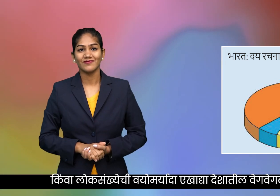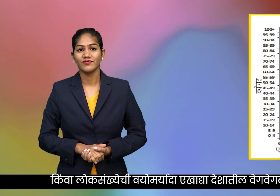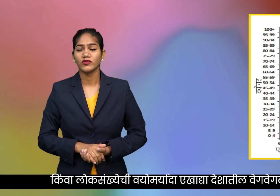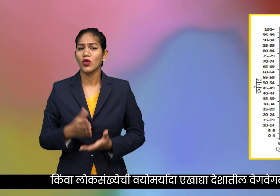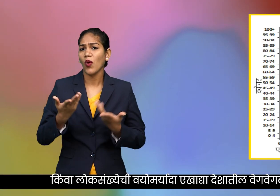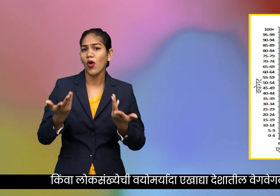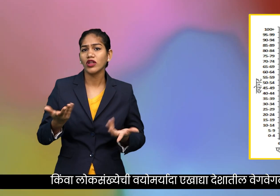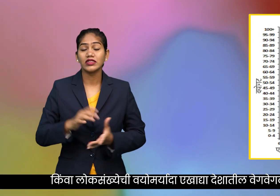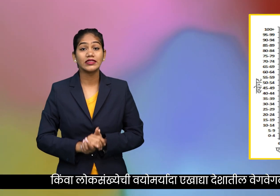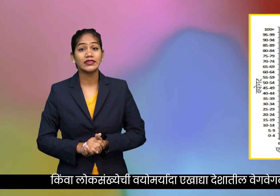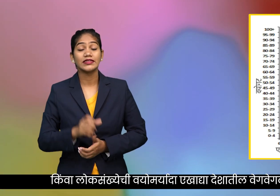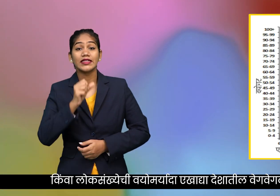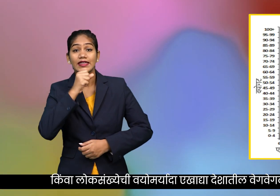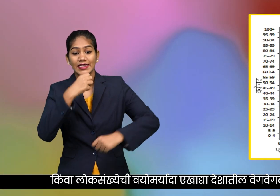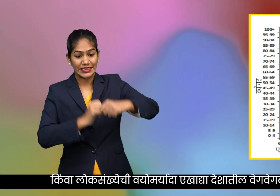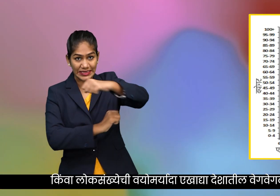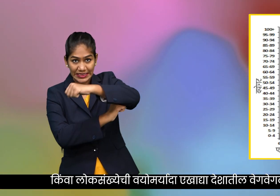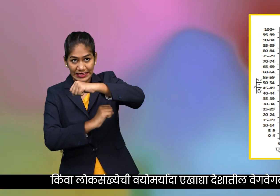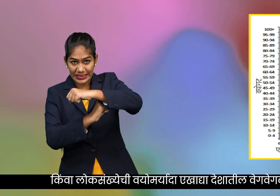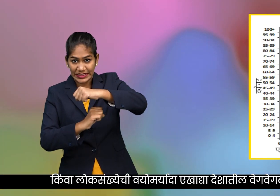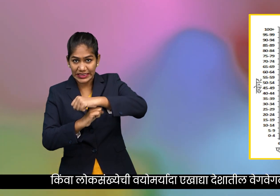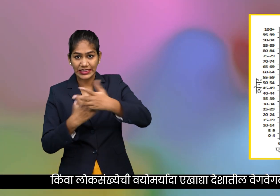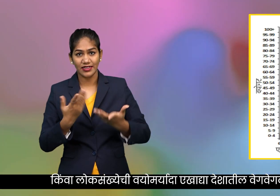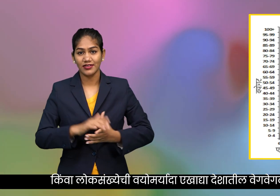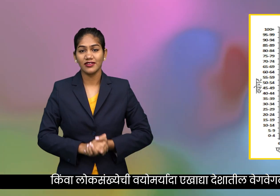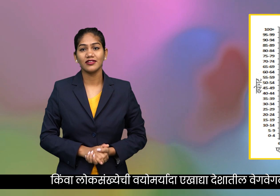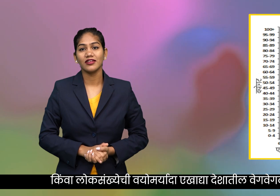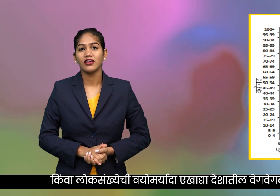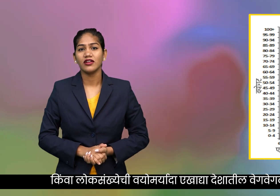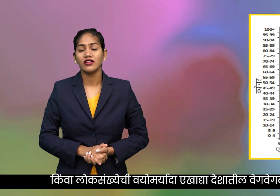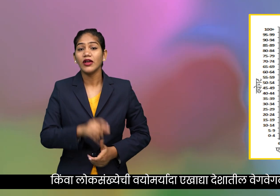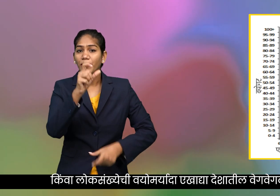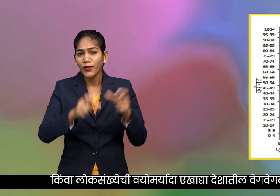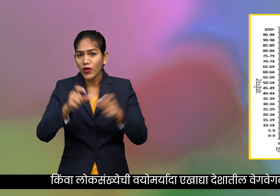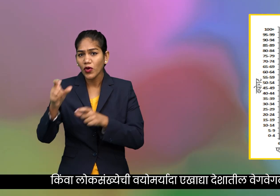किंवा लोकसंख्येची वयोमर्यादा एखाद्या देशातील वेगवेगळ्या वयोगटातील पुरुष